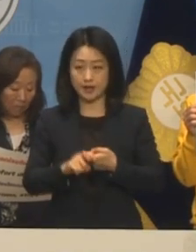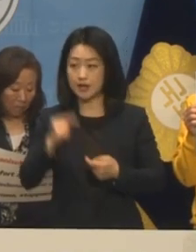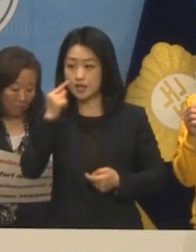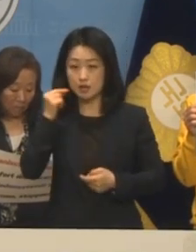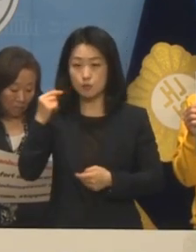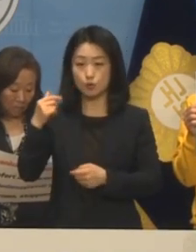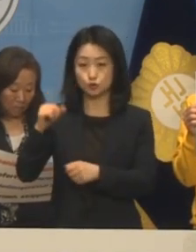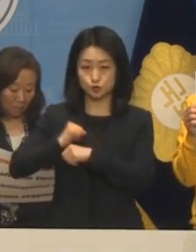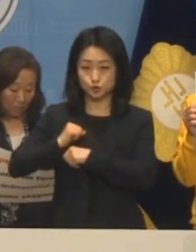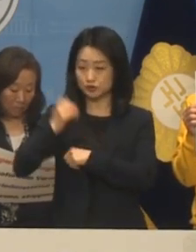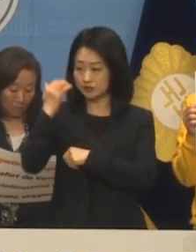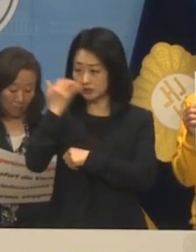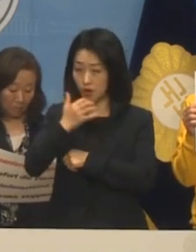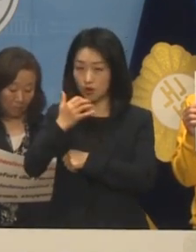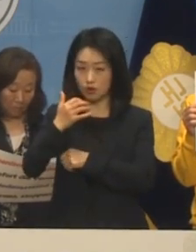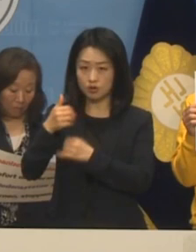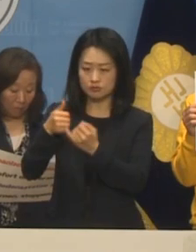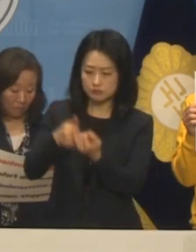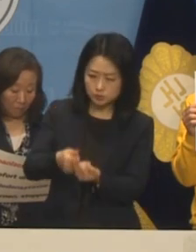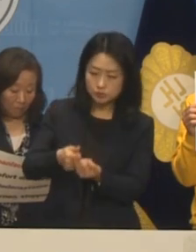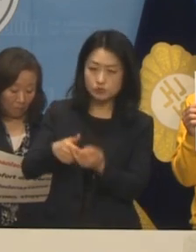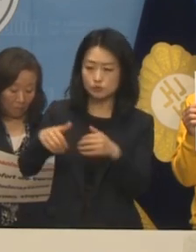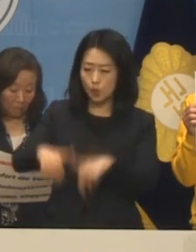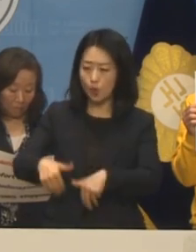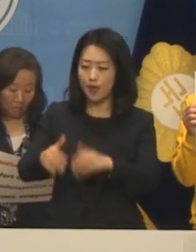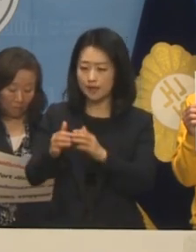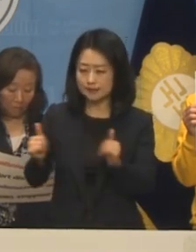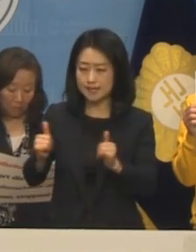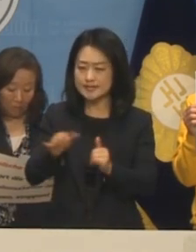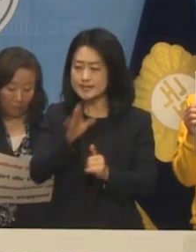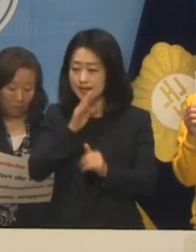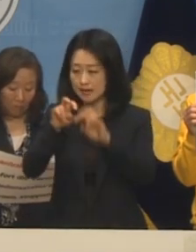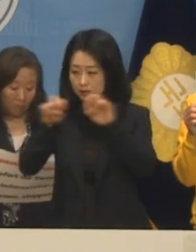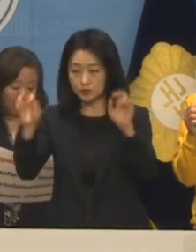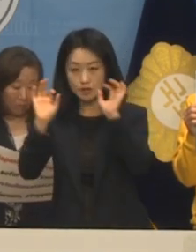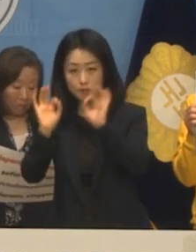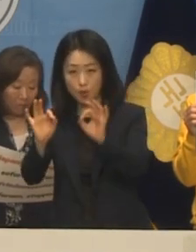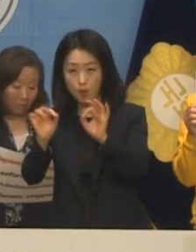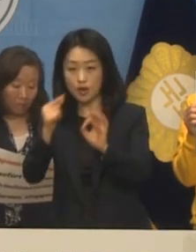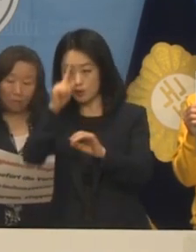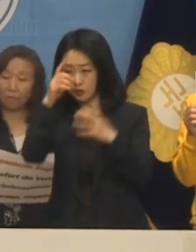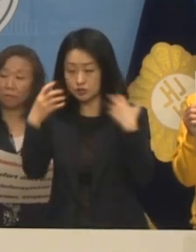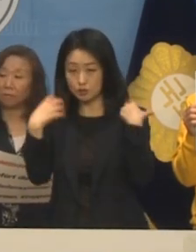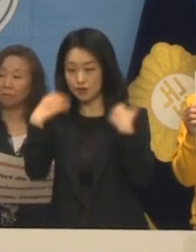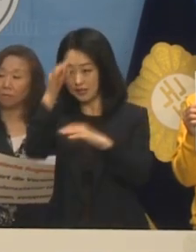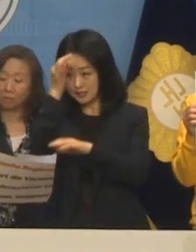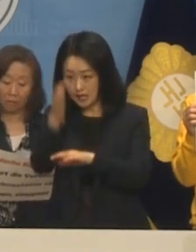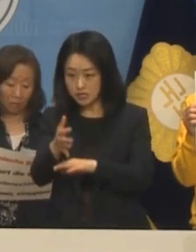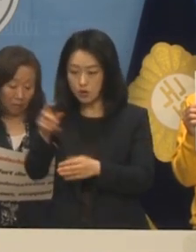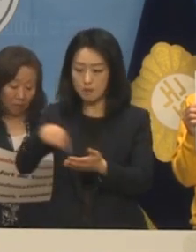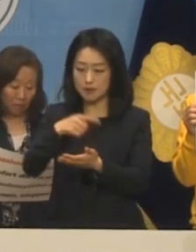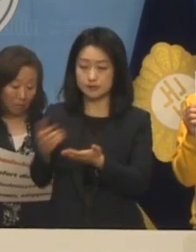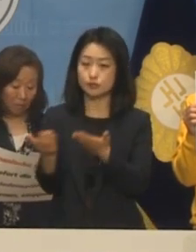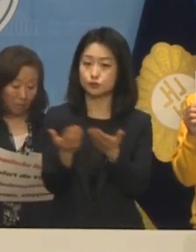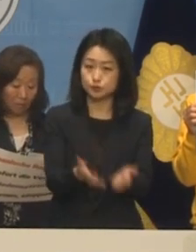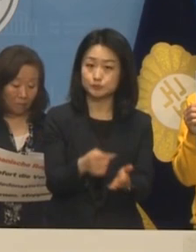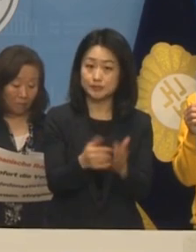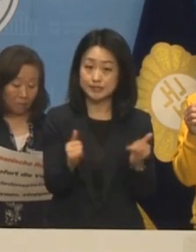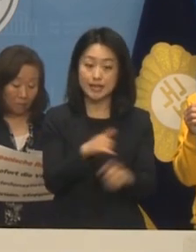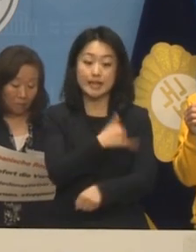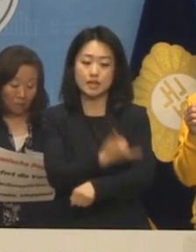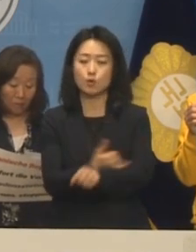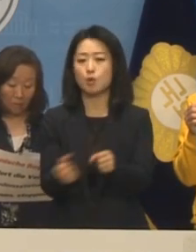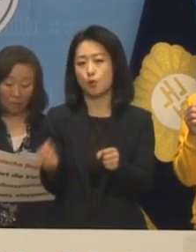일본군 성노예제 문제의 진실을 온전하게 밝혀내고 일본 정부의 사죄와 배상을 통해 피해자들에게